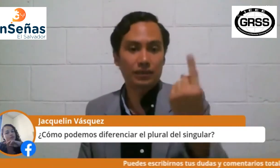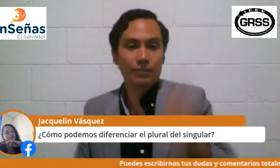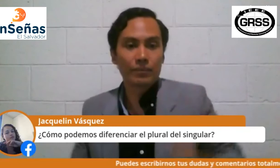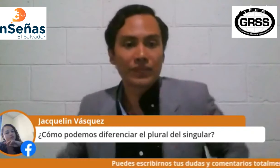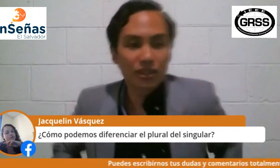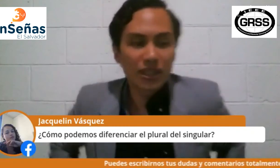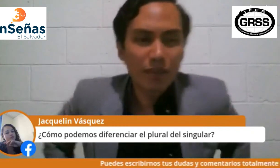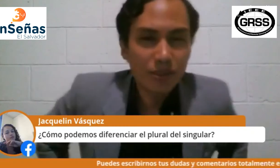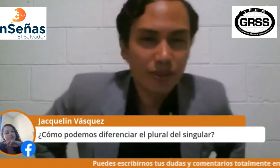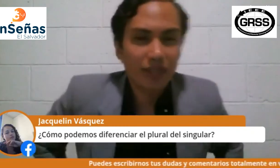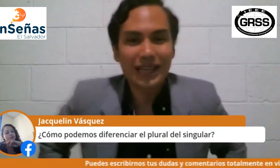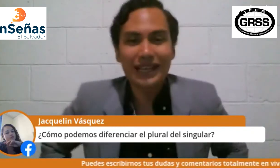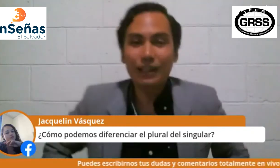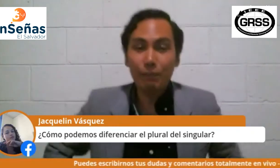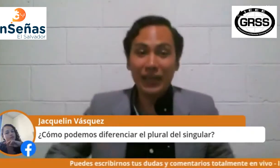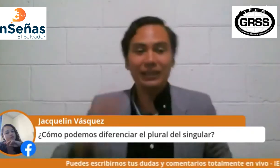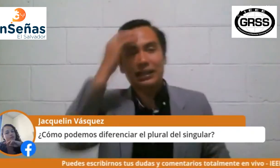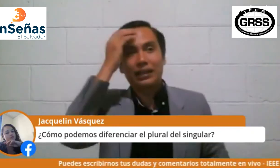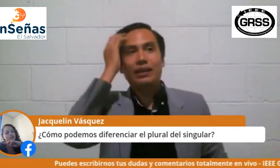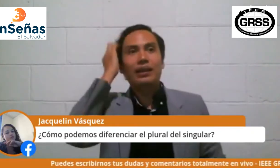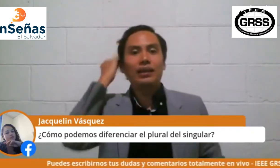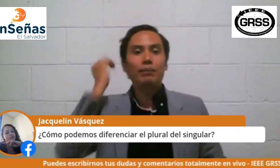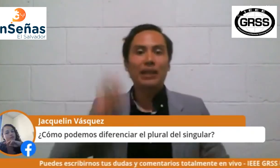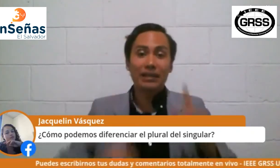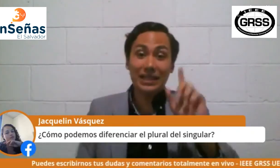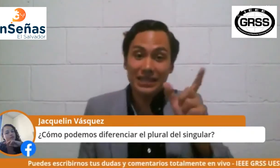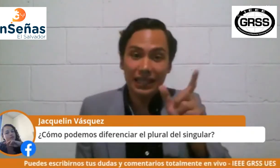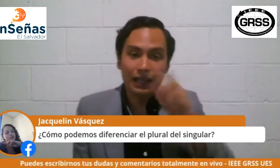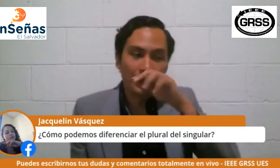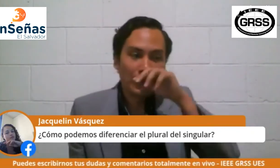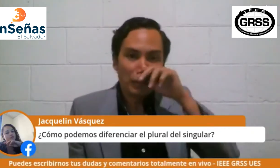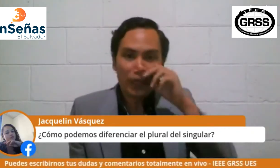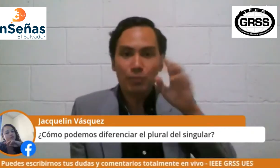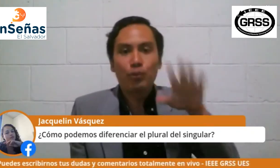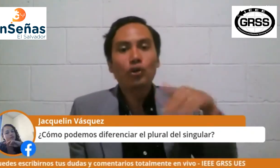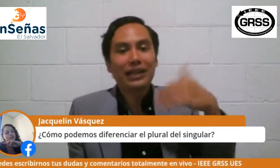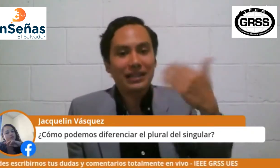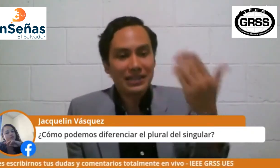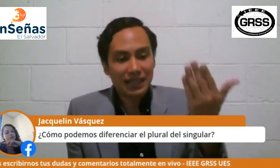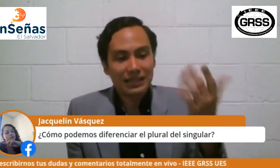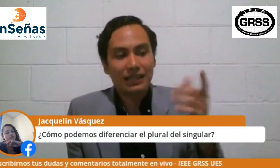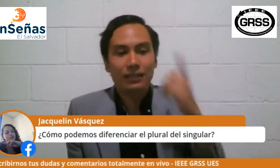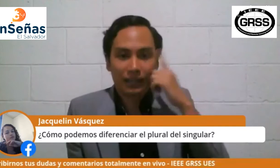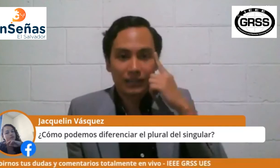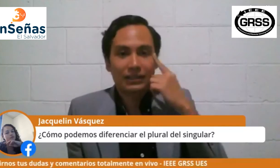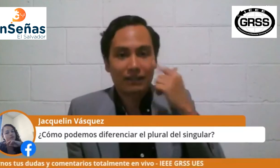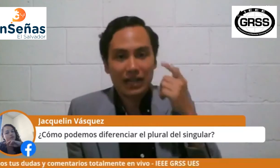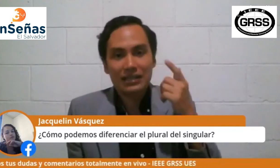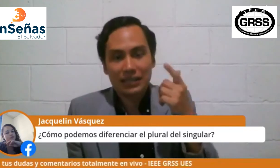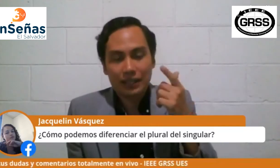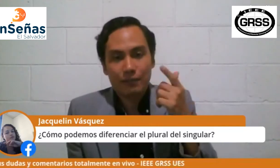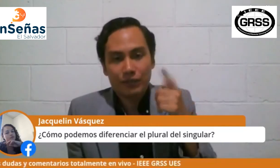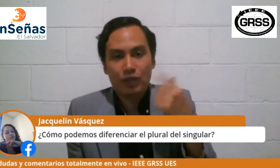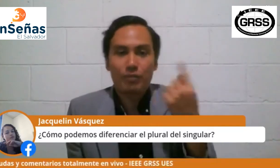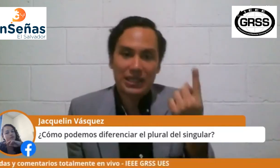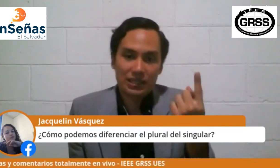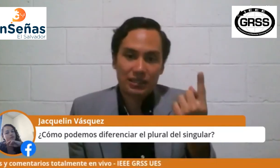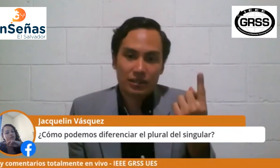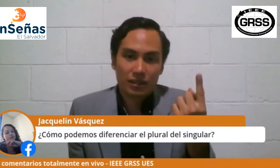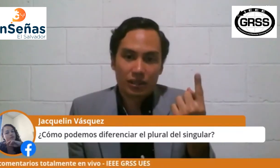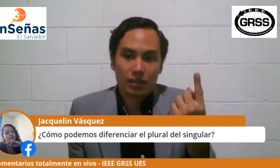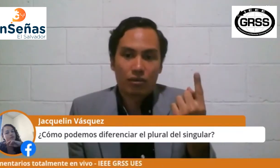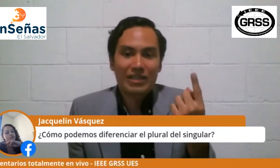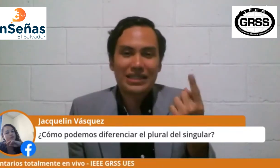personas. Entonces, más o menos, ahí depende qué palabra sea. Para pluralizarse, se va a hacer dos